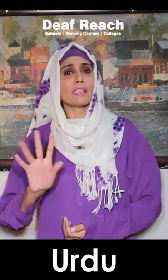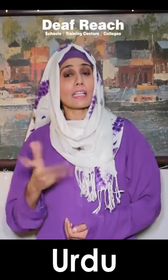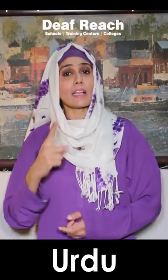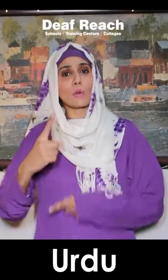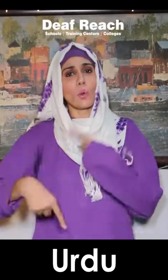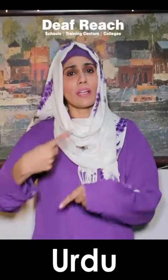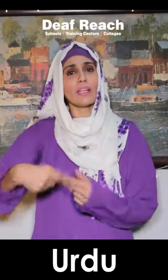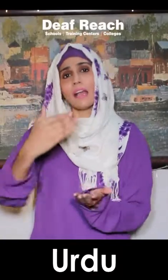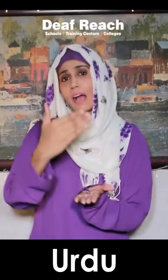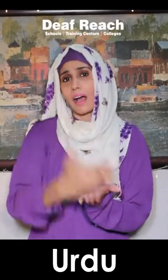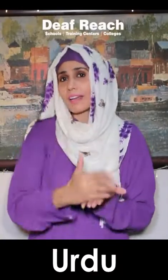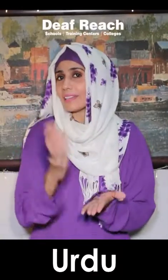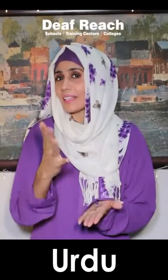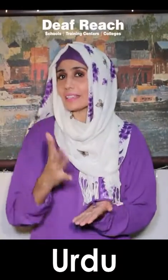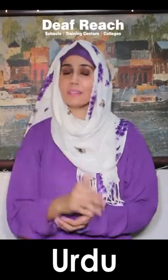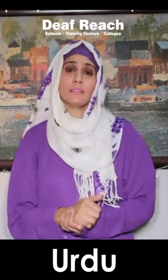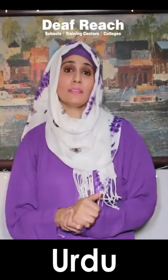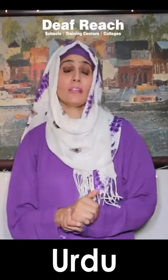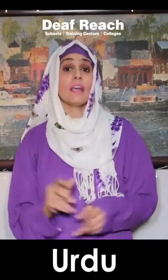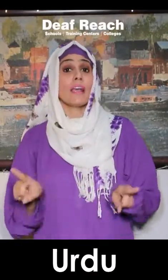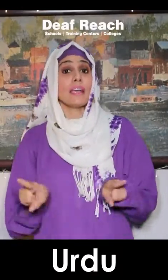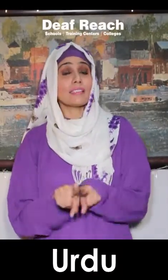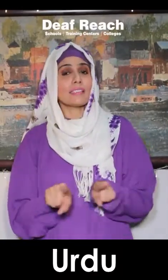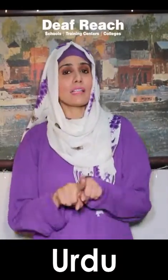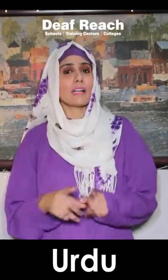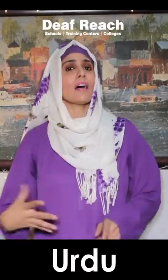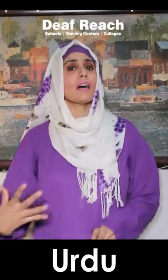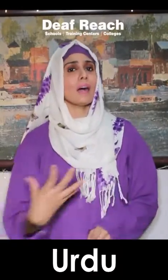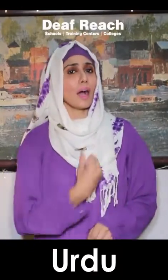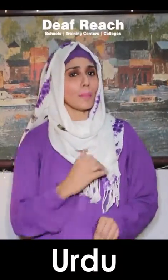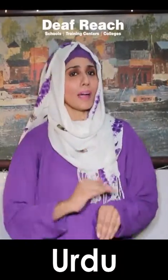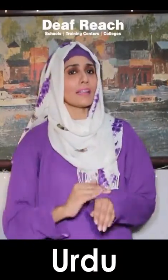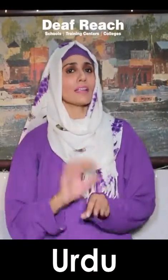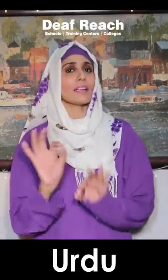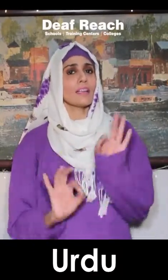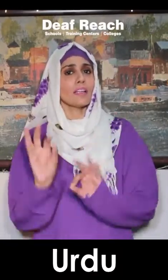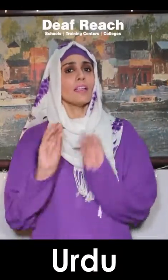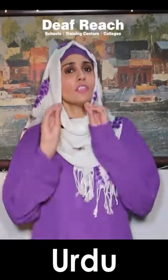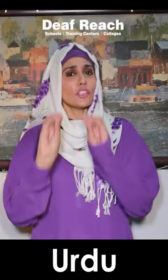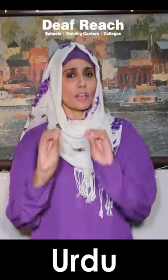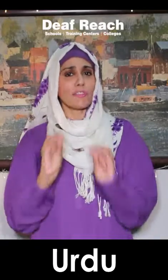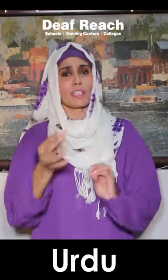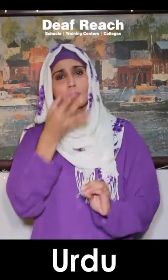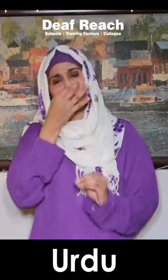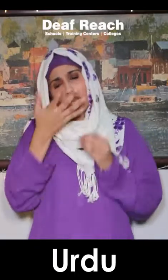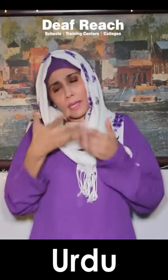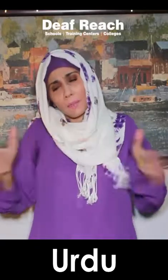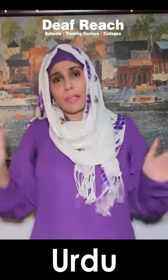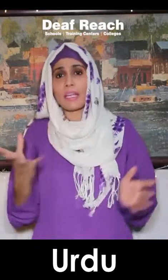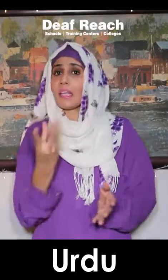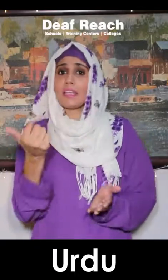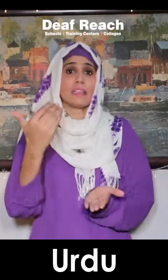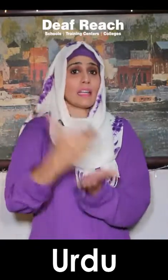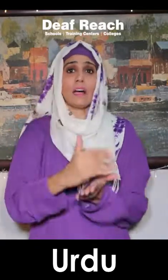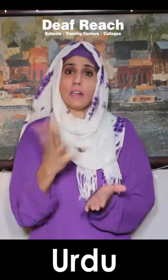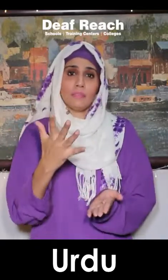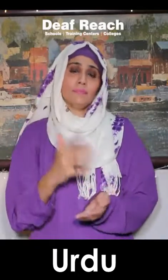ki koi had nahi. İsi tarha hamari şefkat bhi hai be intaha.